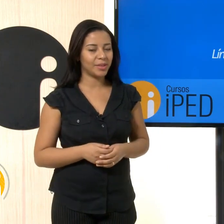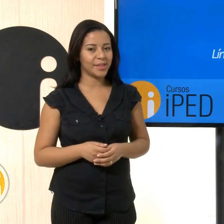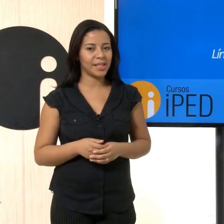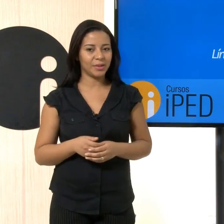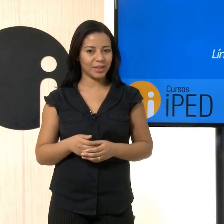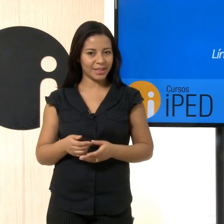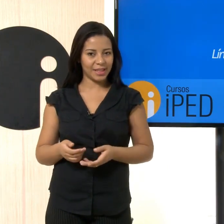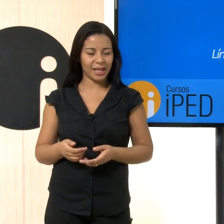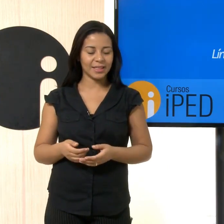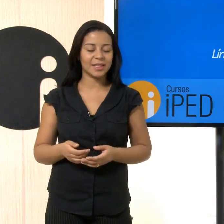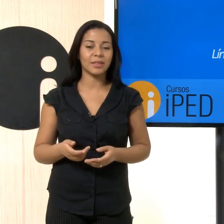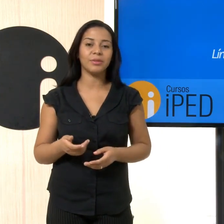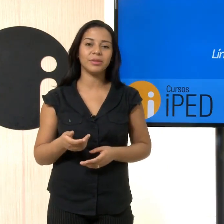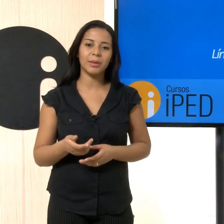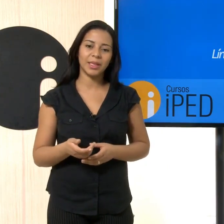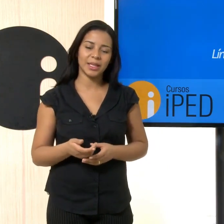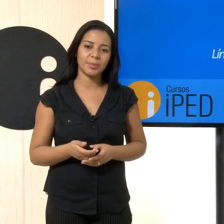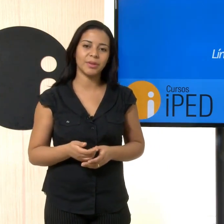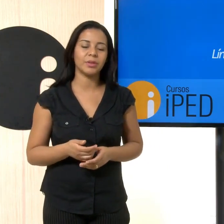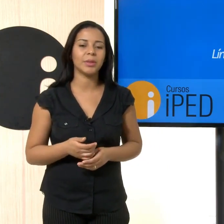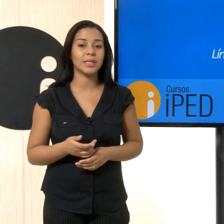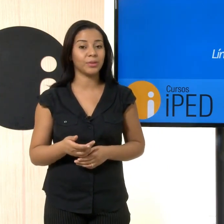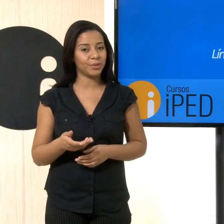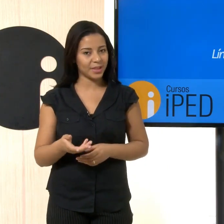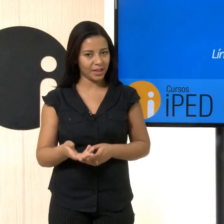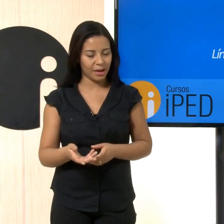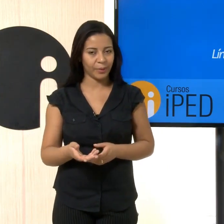da língua de sinais, que são fundamentais para a formação do sinal.